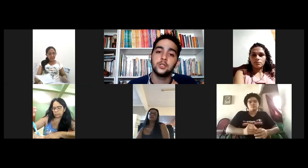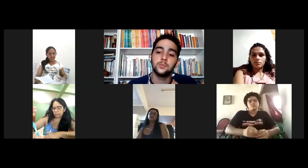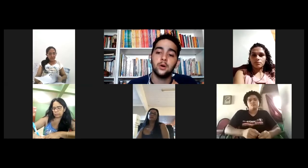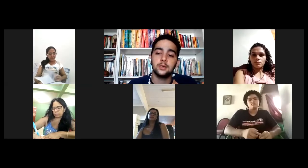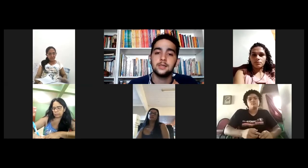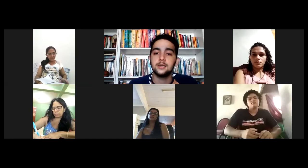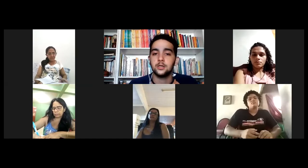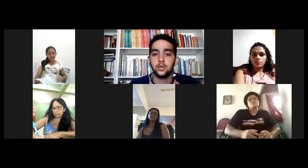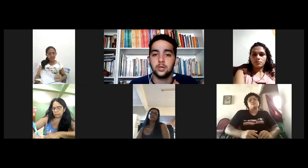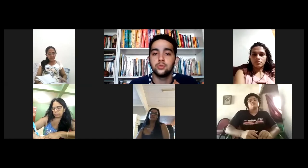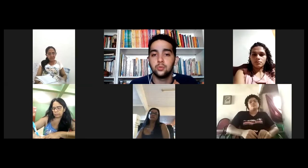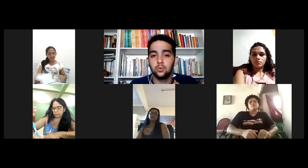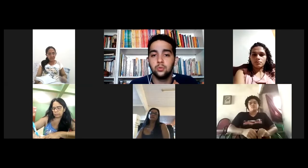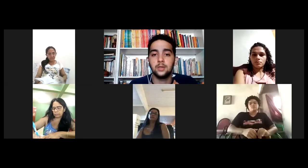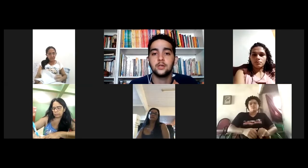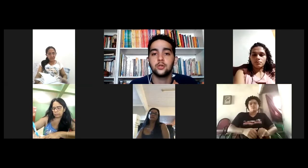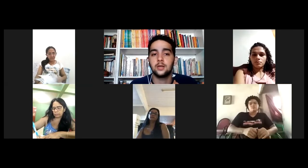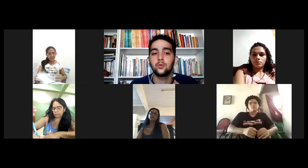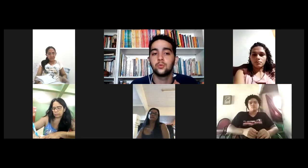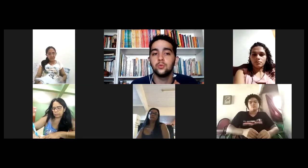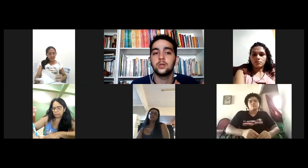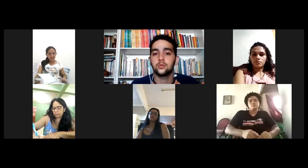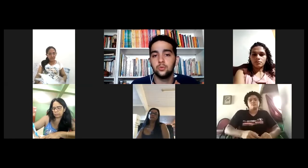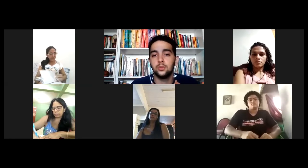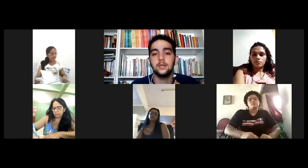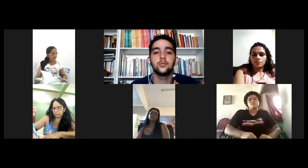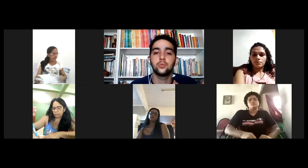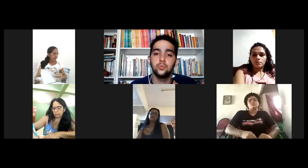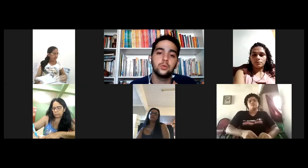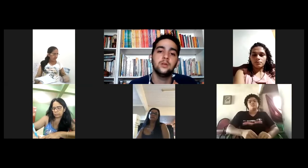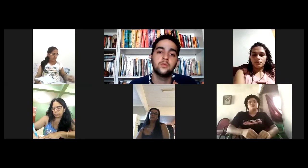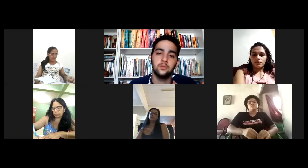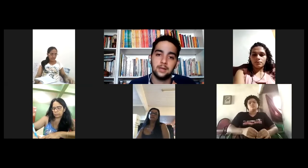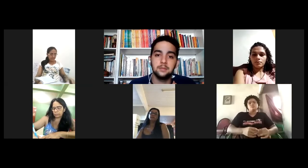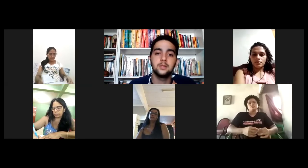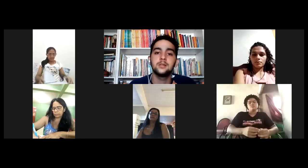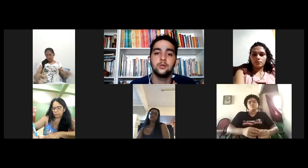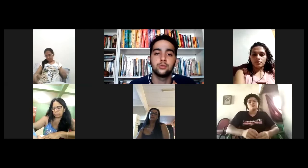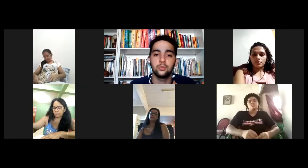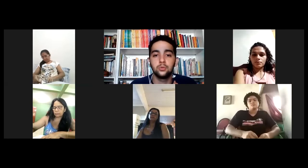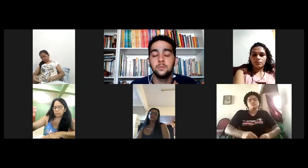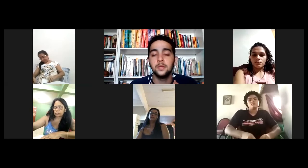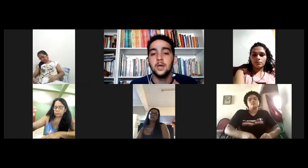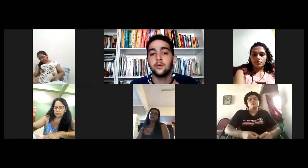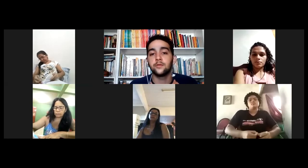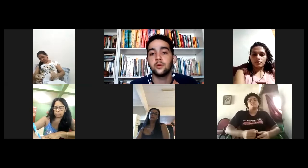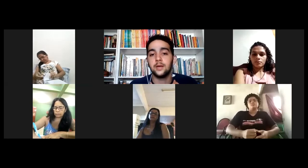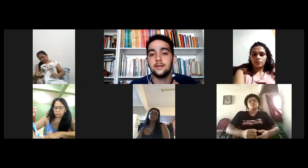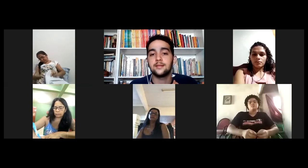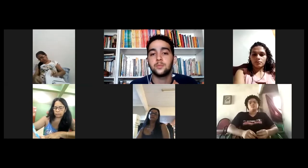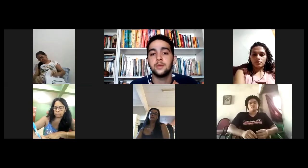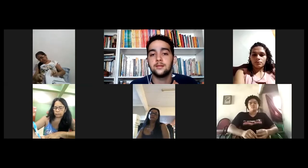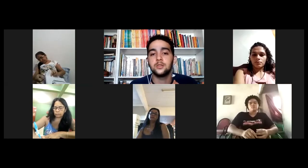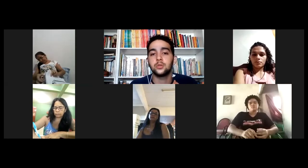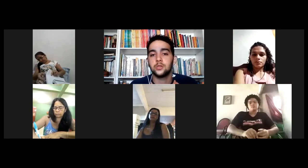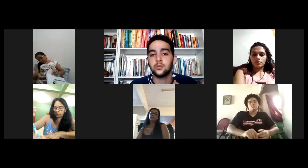de grande importância na história do surdo e na história da cultura surda e de tudo que envolve a Libras e o surdo, pois foram eles